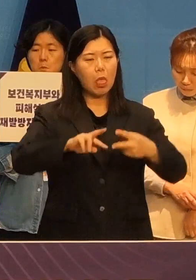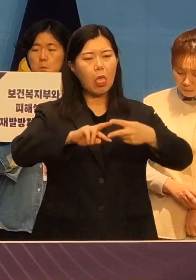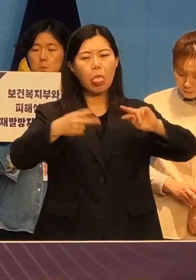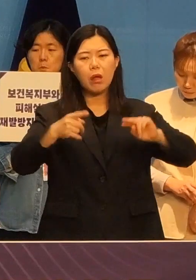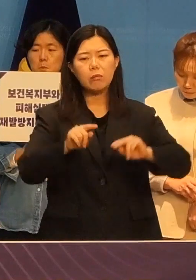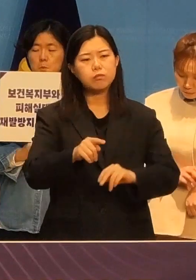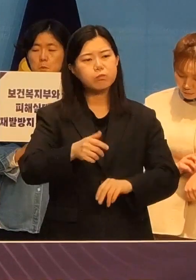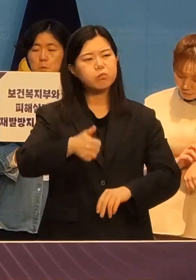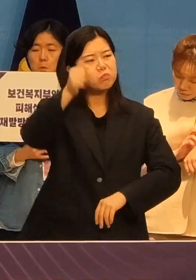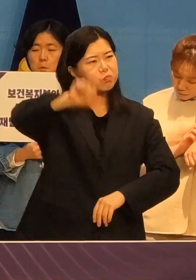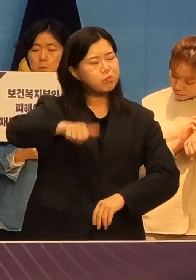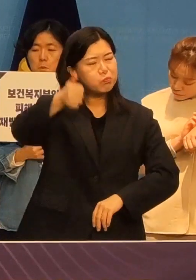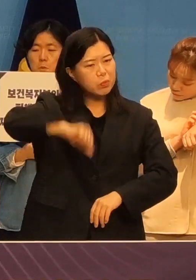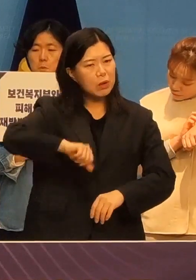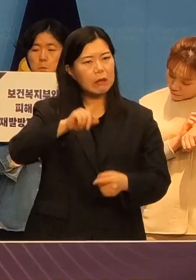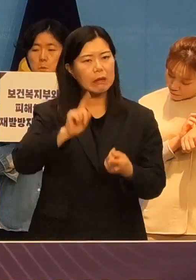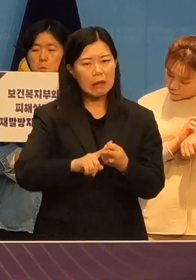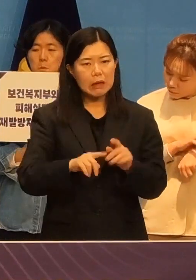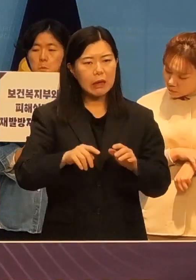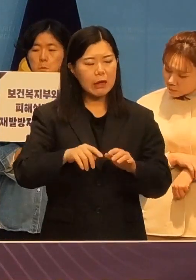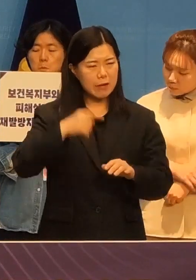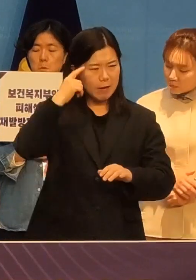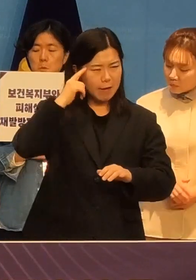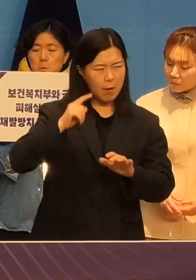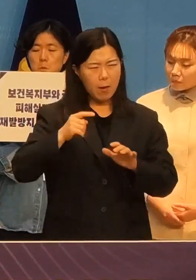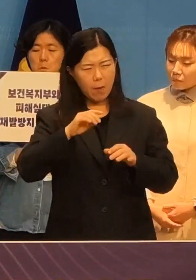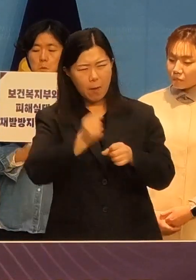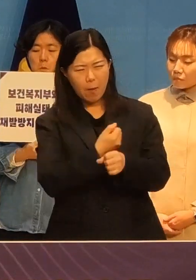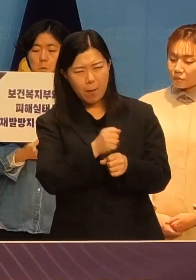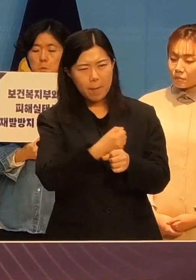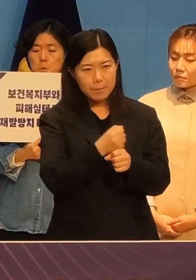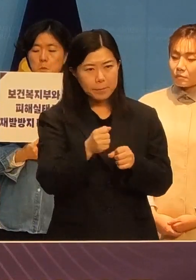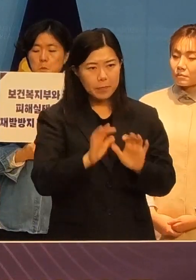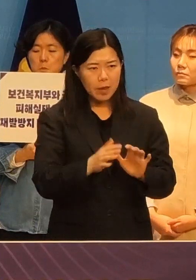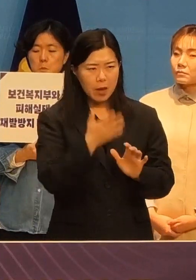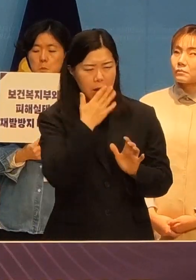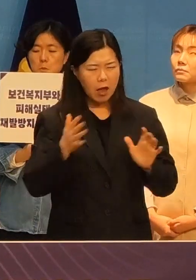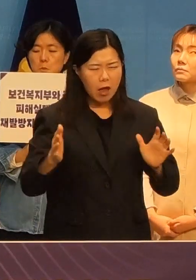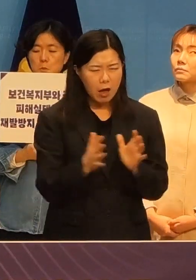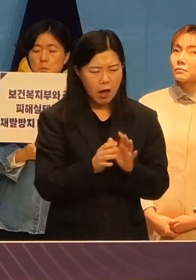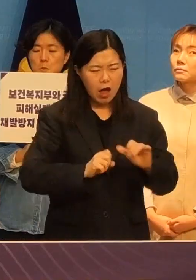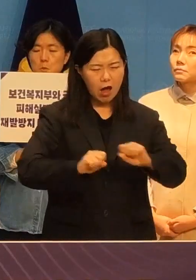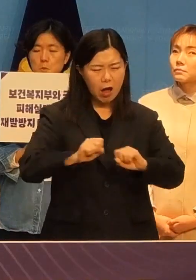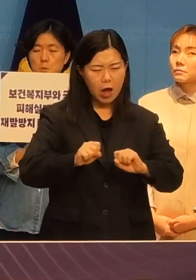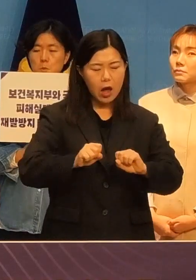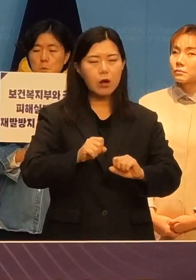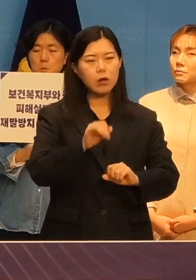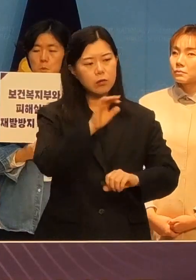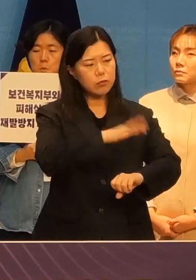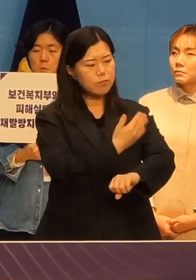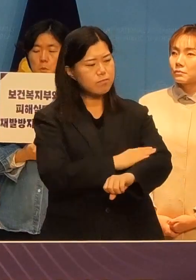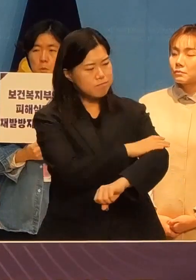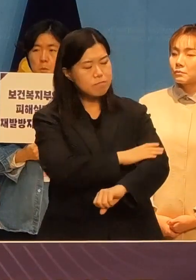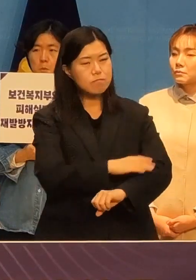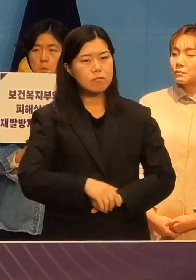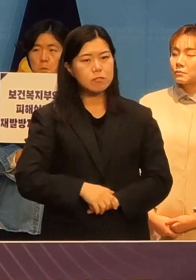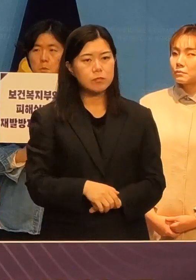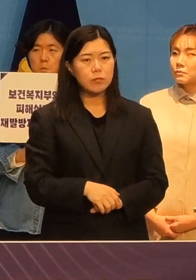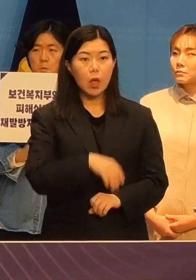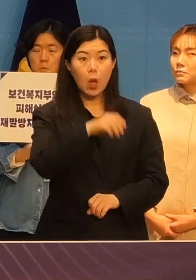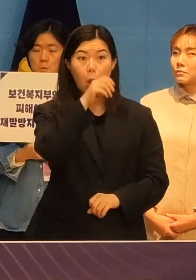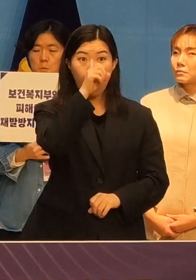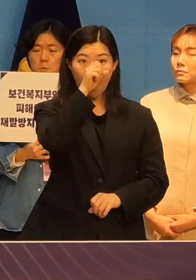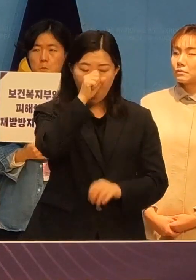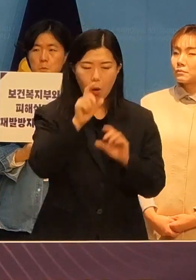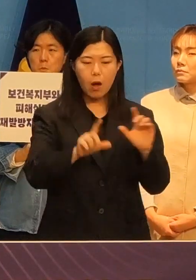기준으로 공모하고 실행하고 은폐해온 권력입니다. 좋은